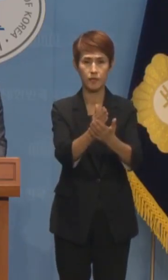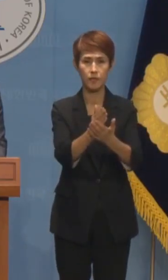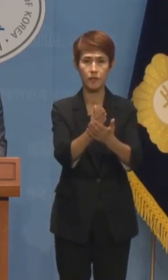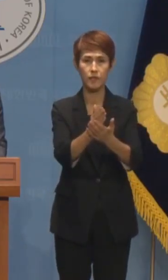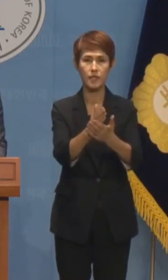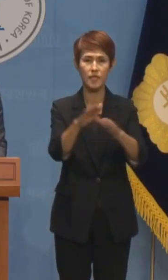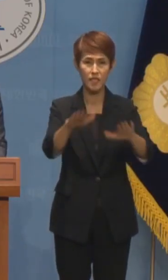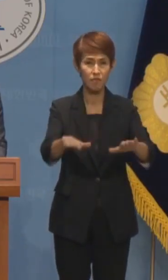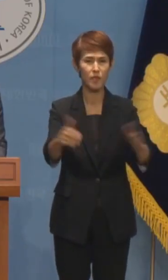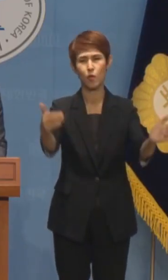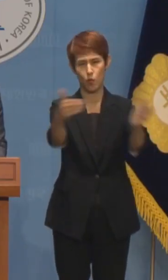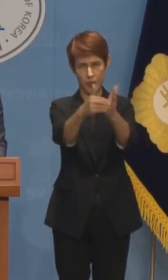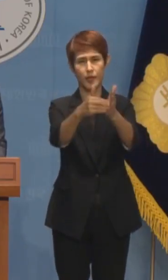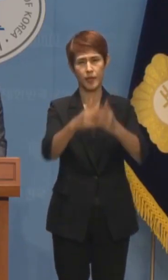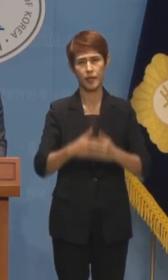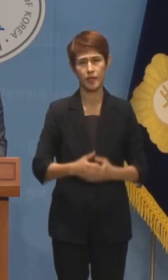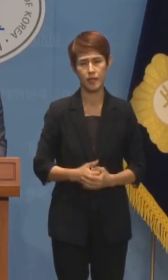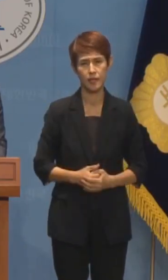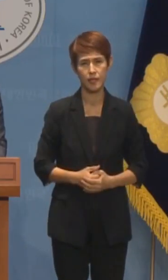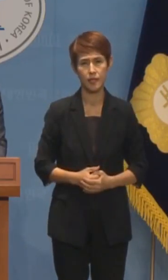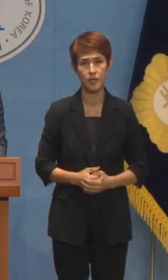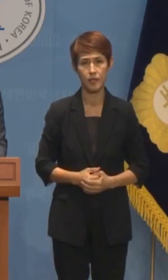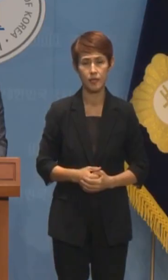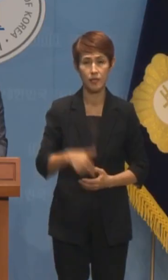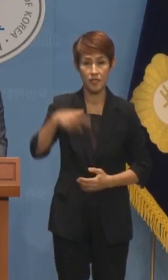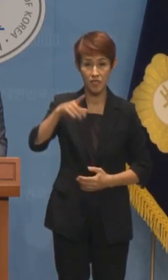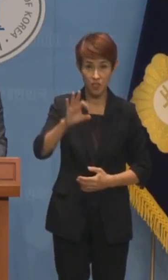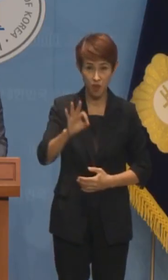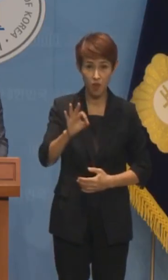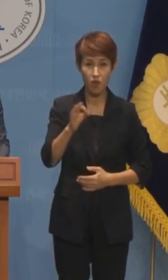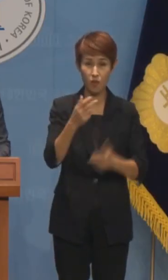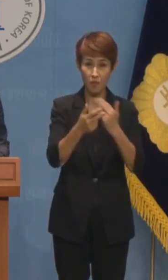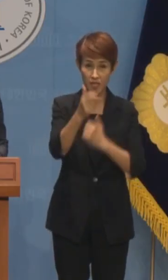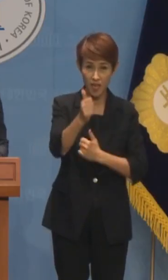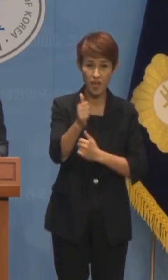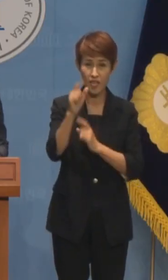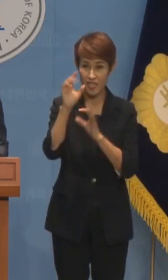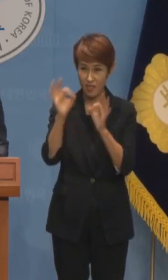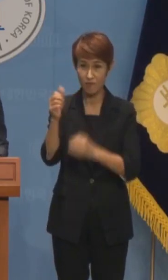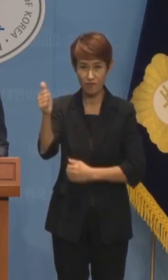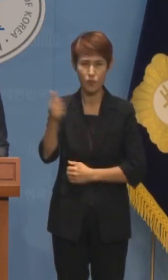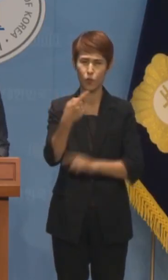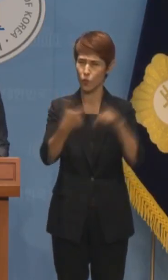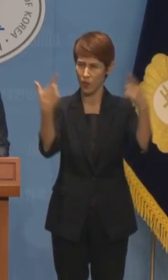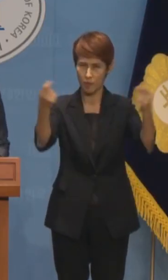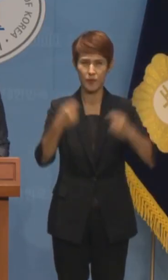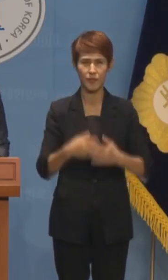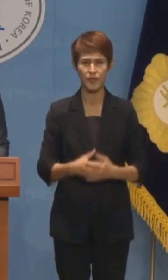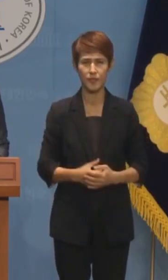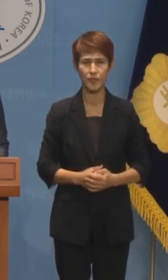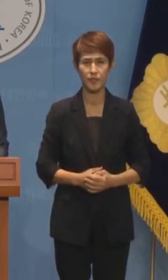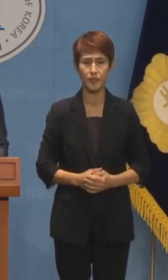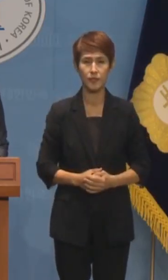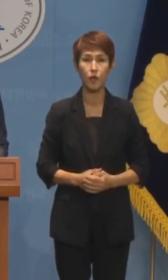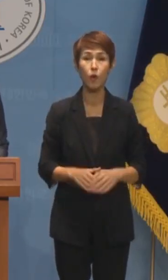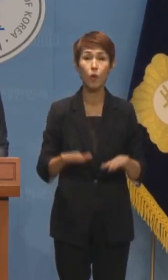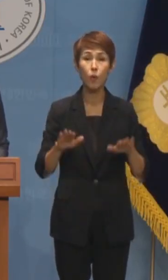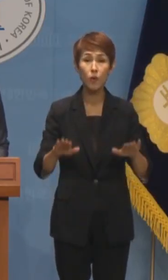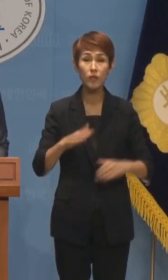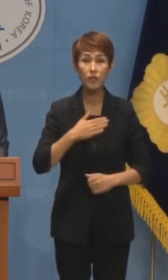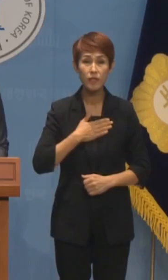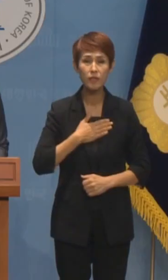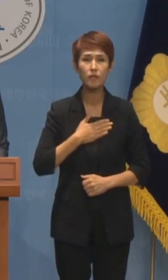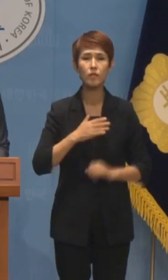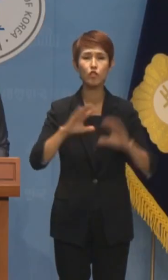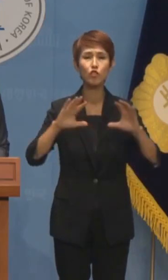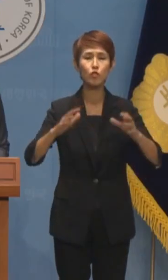여기에서 멈추시길 바라겠습니다. 정몽규 회장, 김택규 회장도 마찬가지입니다. 오늘 저는